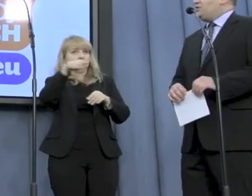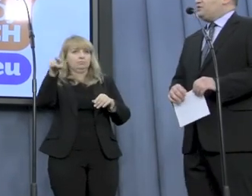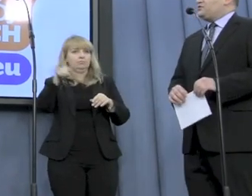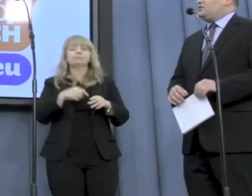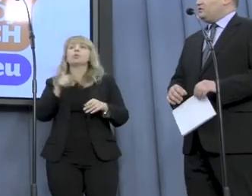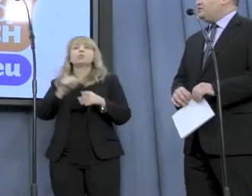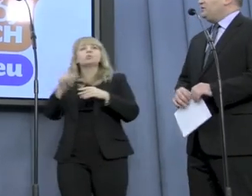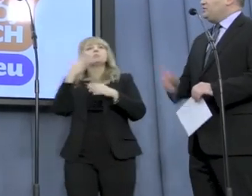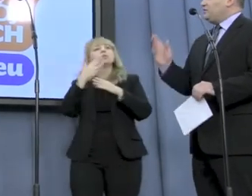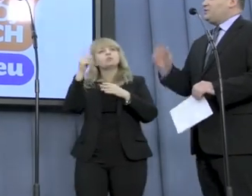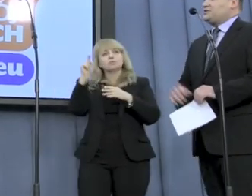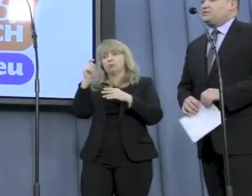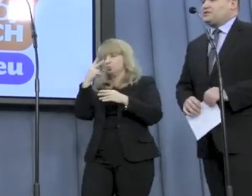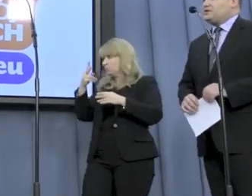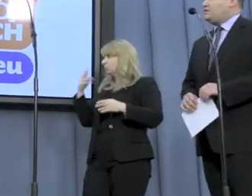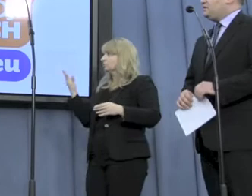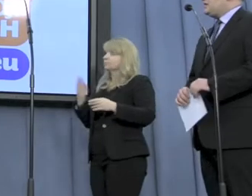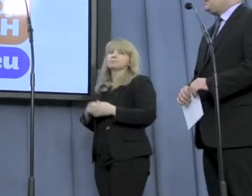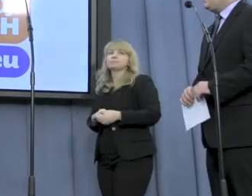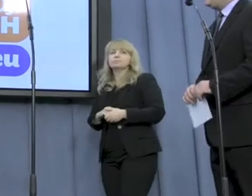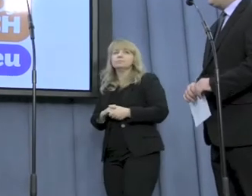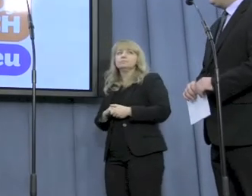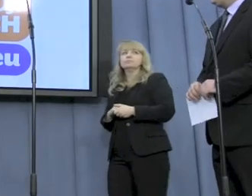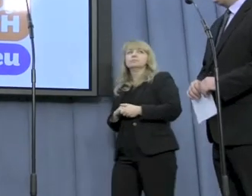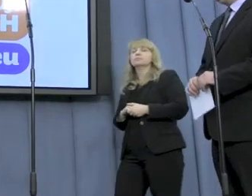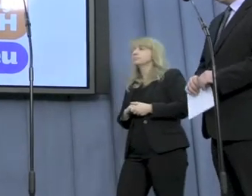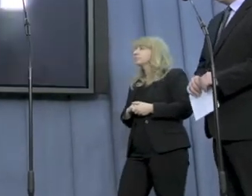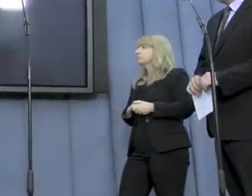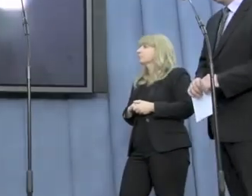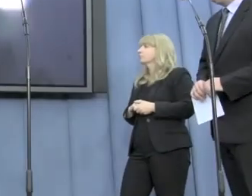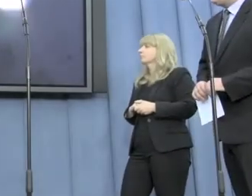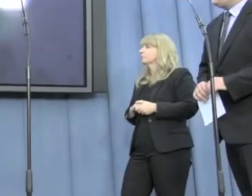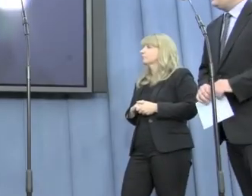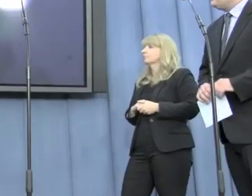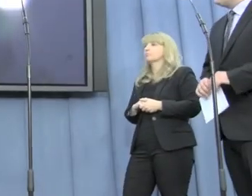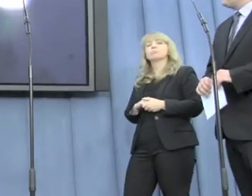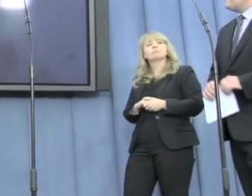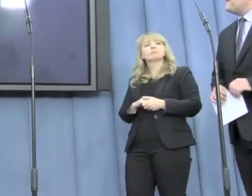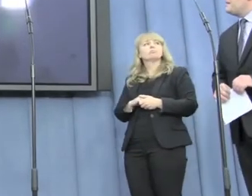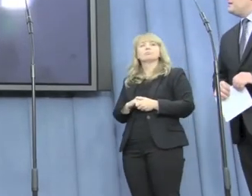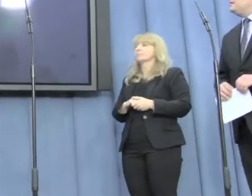około 50-sekundowy filmik. To proszę zobaczyć, jak wygląda kampania promująca bezpieczną jazdę.